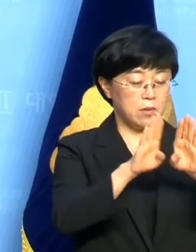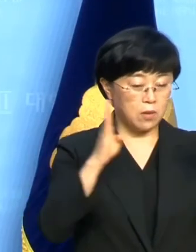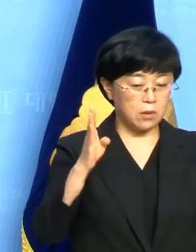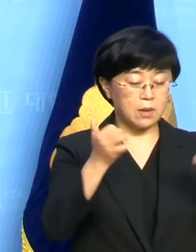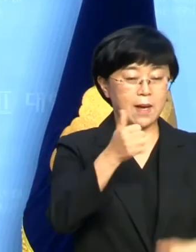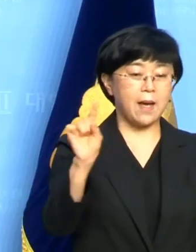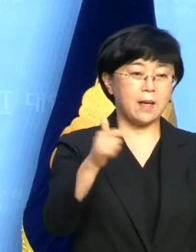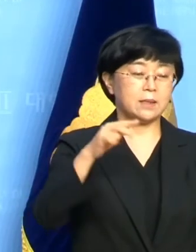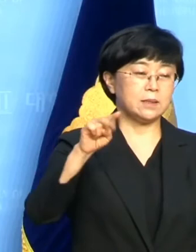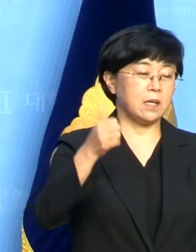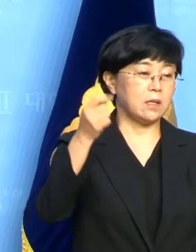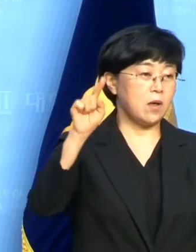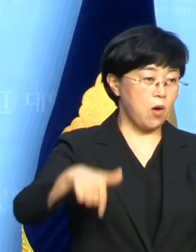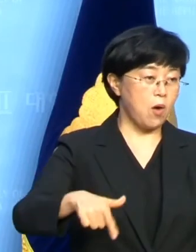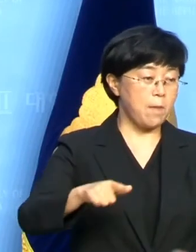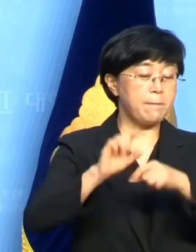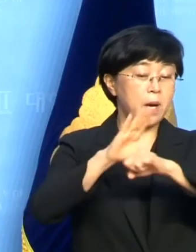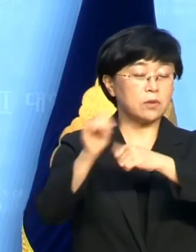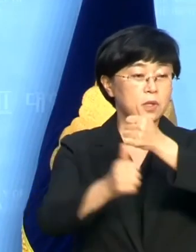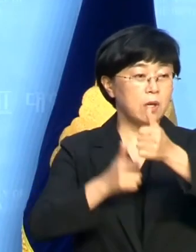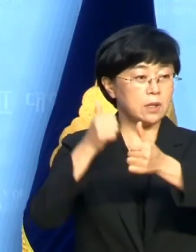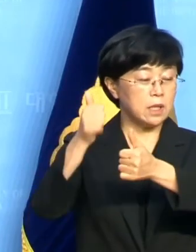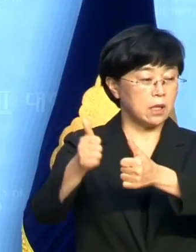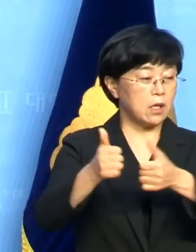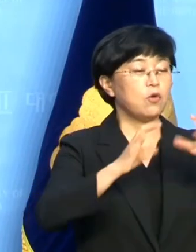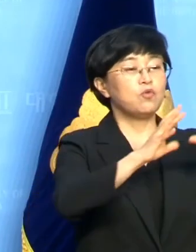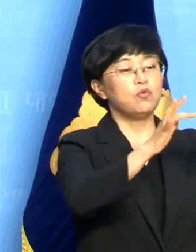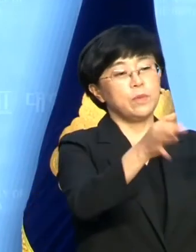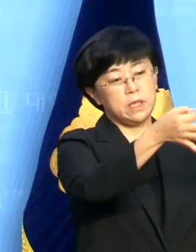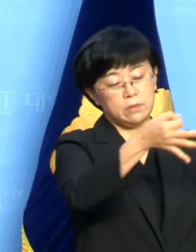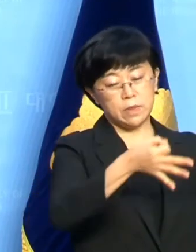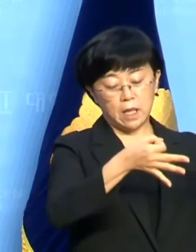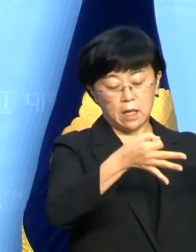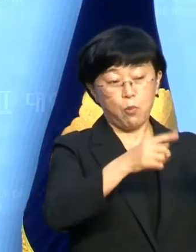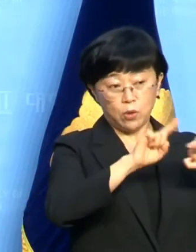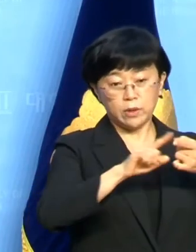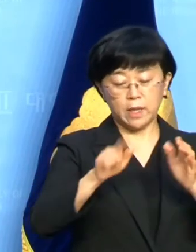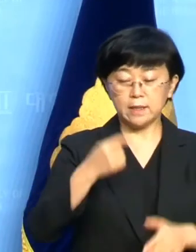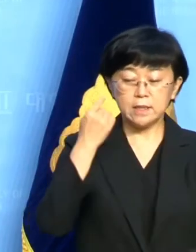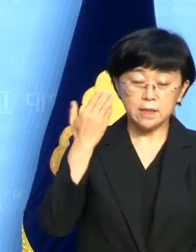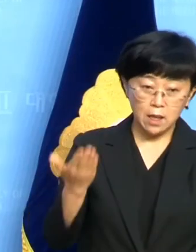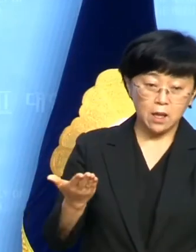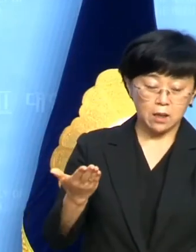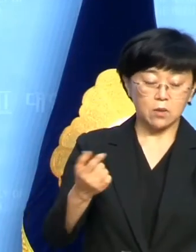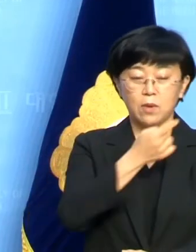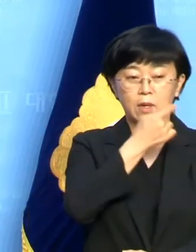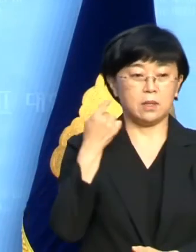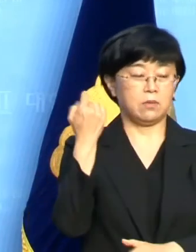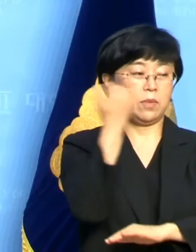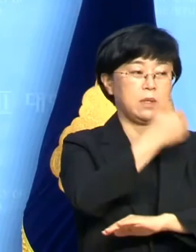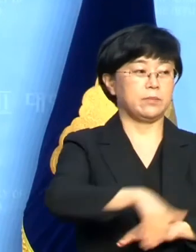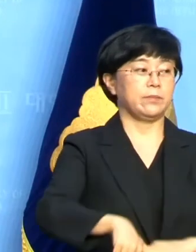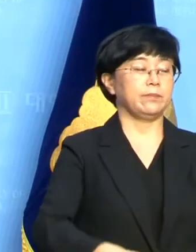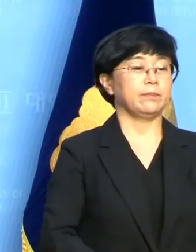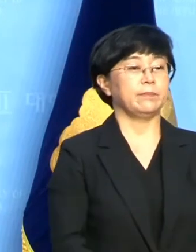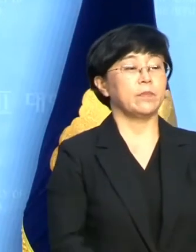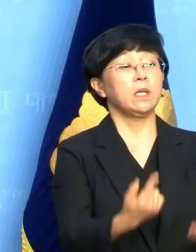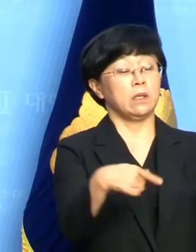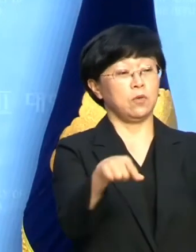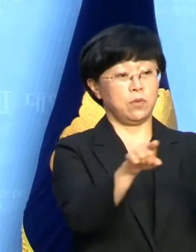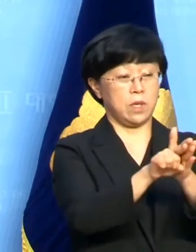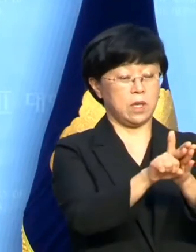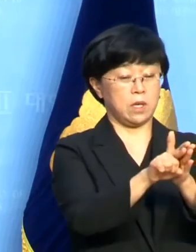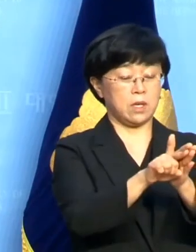위 원 장 의 방송 개입 의혹을 국민의 입장에서 오취리 하고 확인할 예정입니다 이를 위해